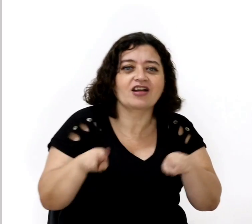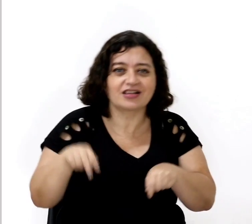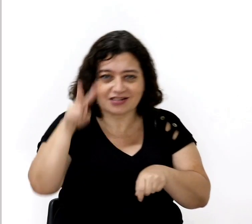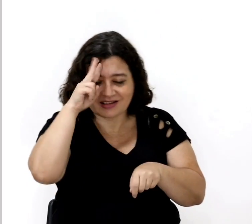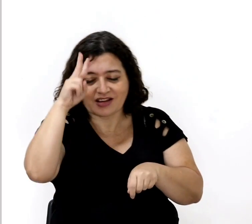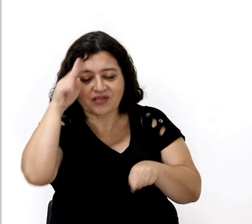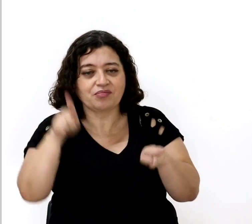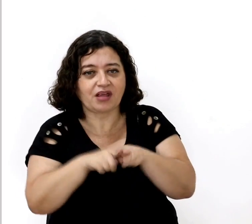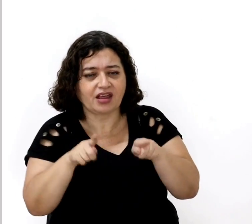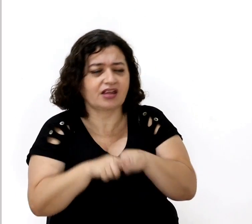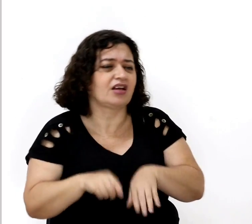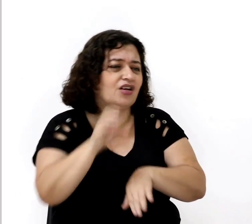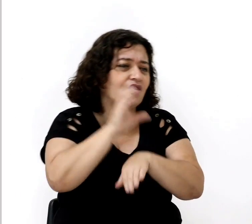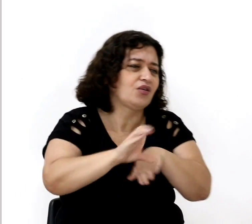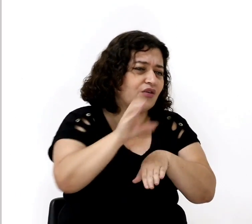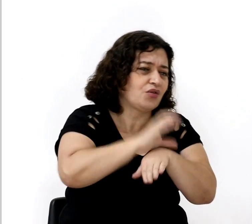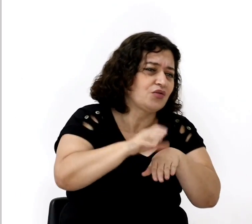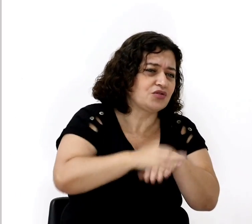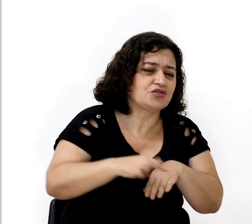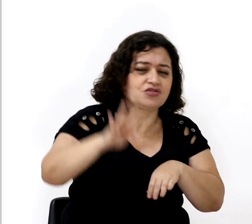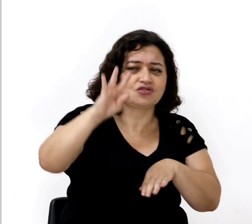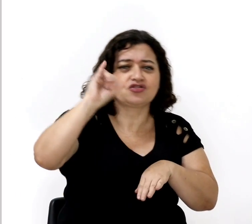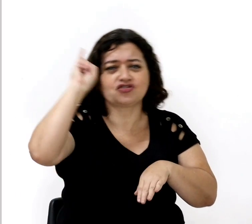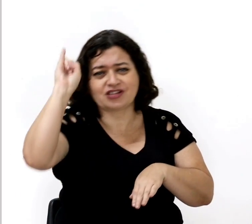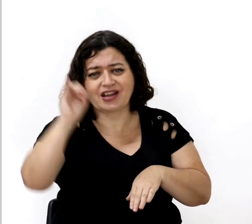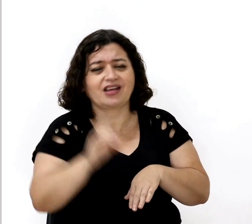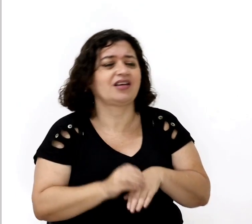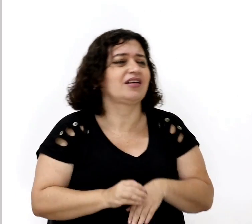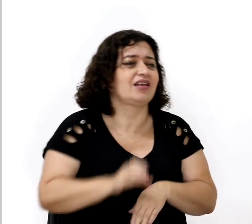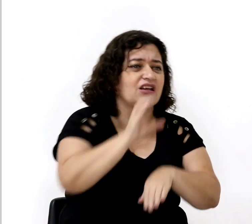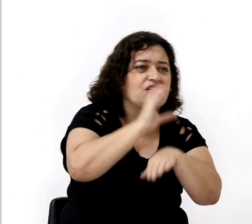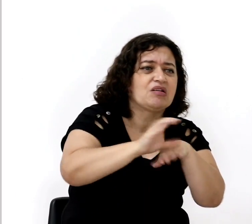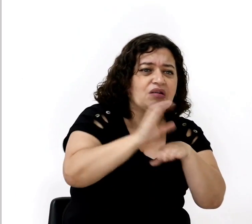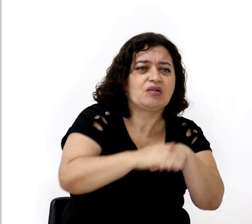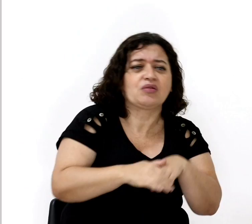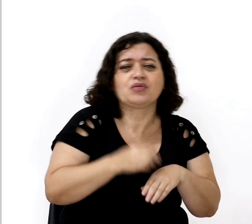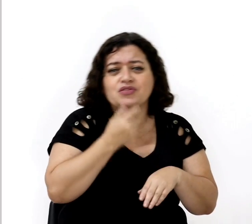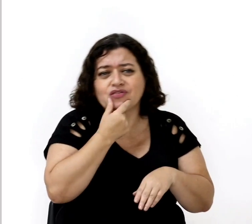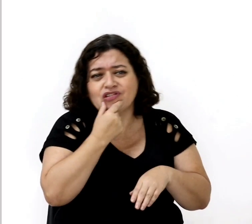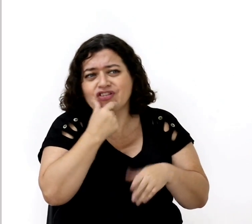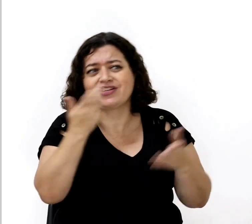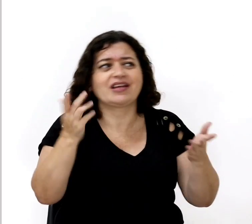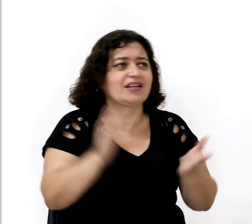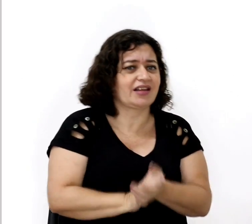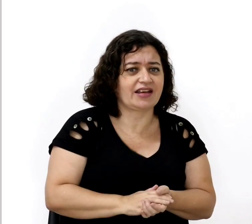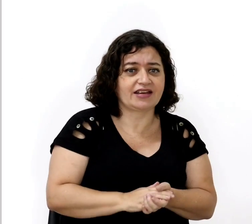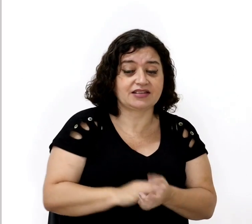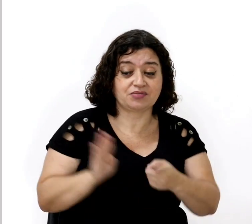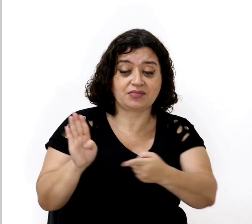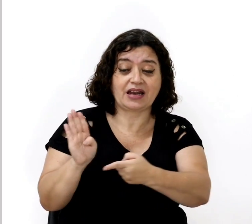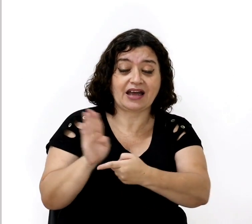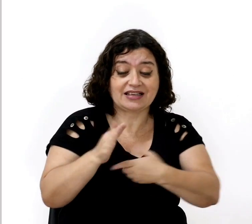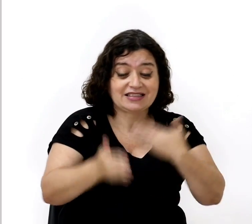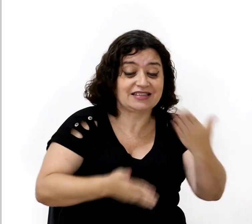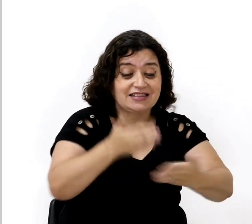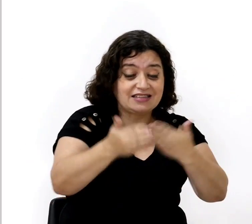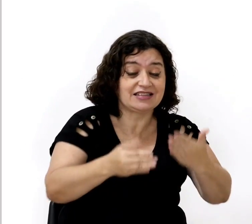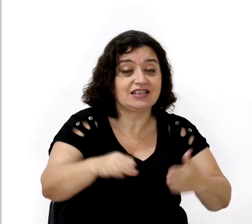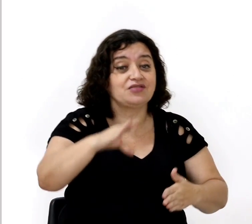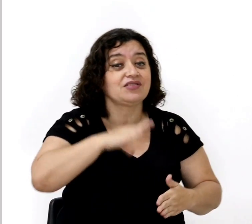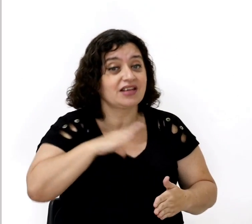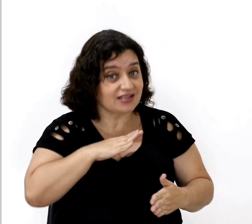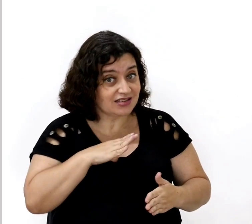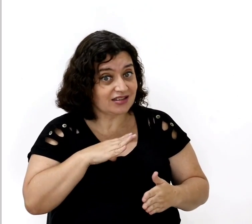informática, curso de inglês, curso que a igreja pode oferecer como maneiras de servir a cidade. Aí eu poderia